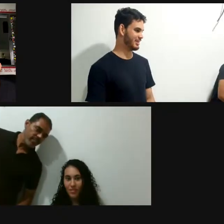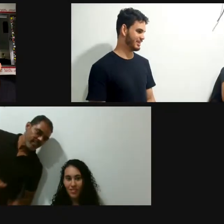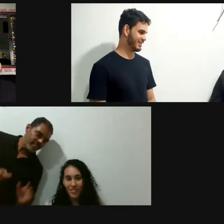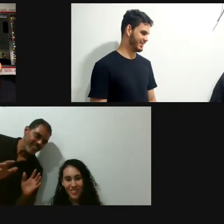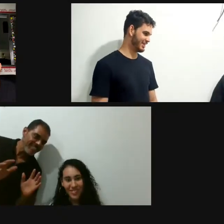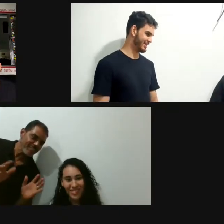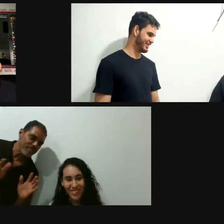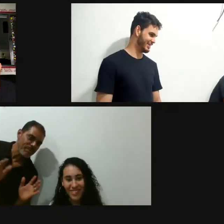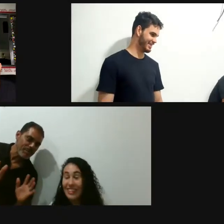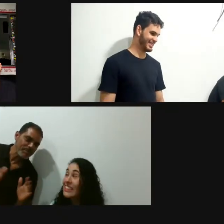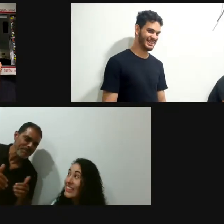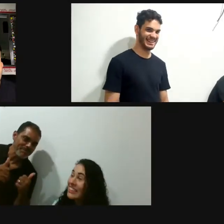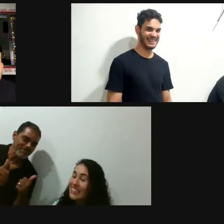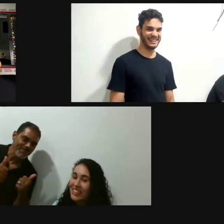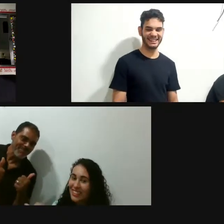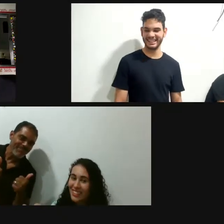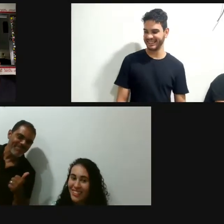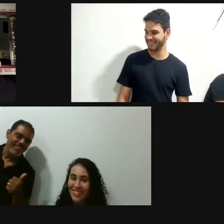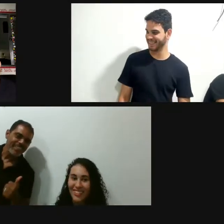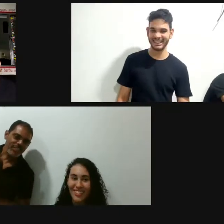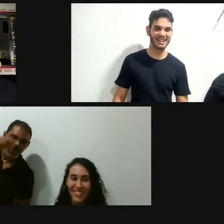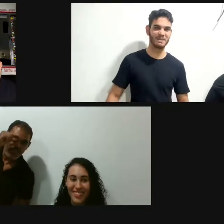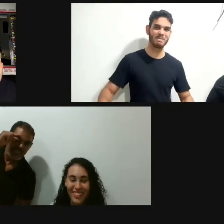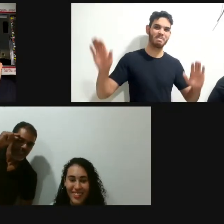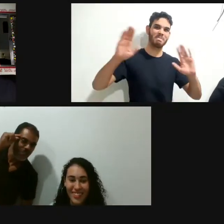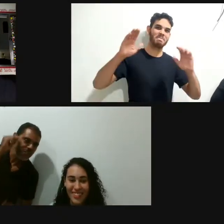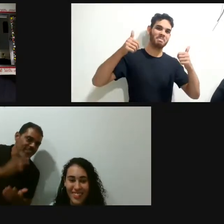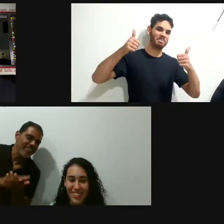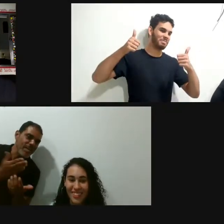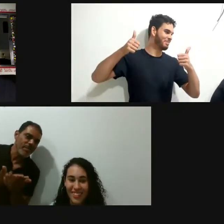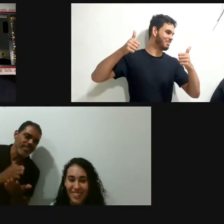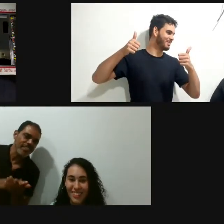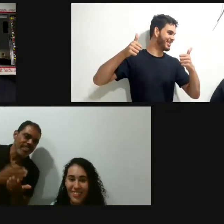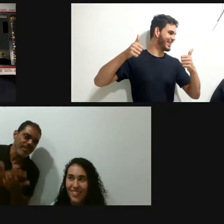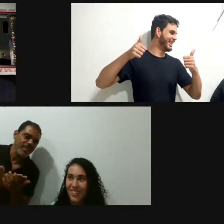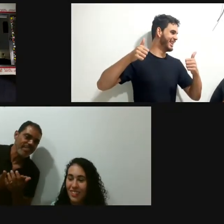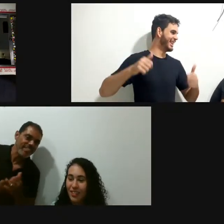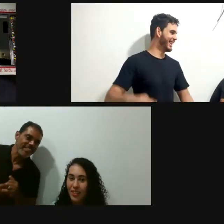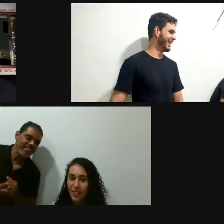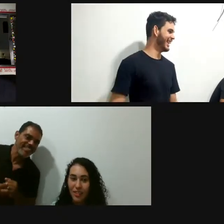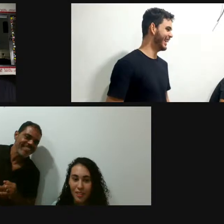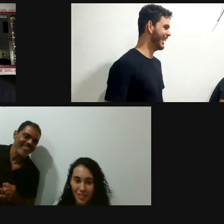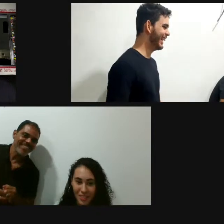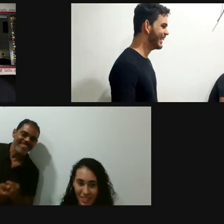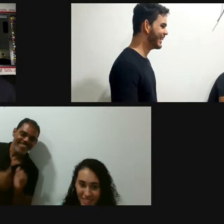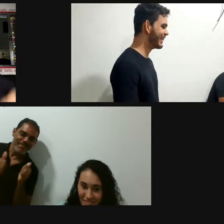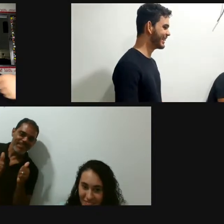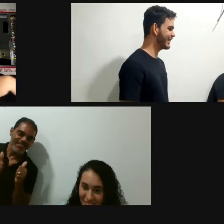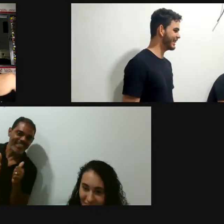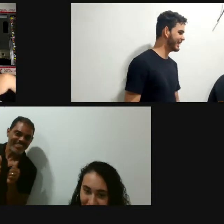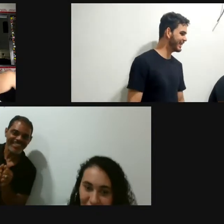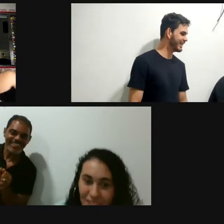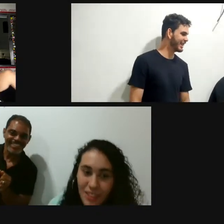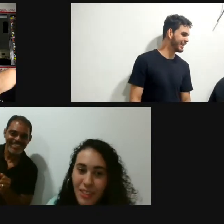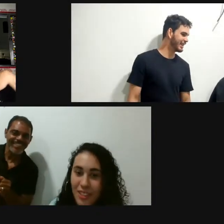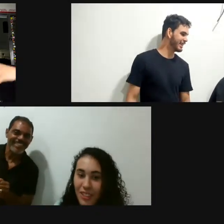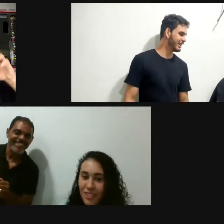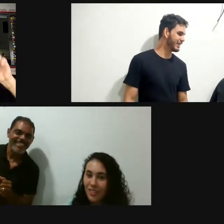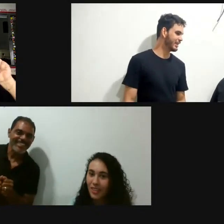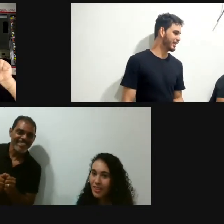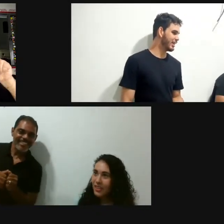Olá, gente. Tudo bom? Eu sou Adilson, aqui de Libras. Só apareceu bom. Pra ver?